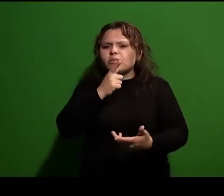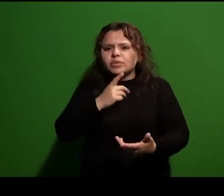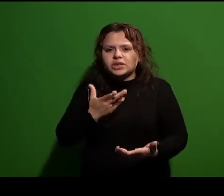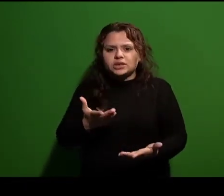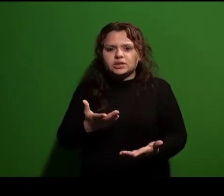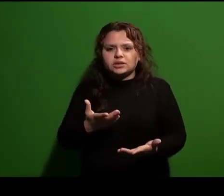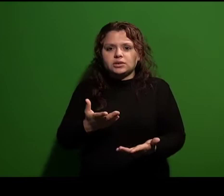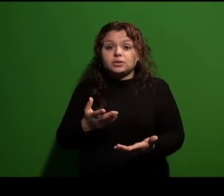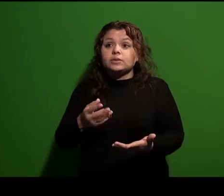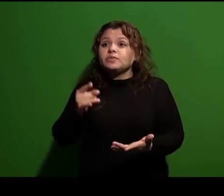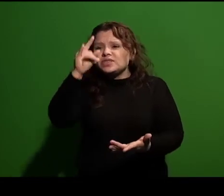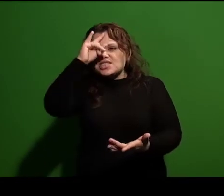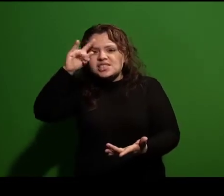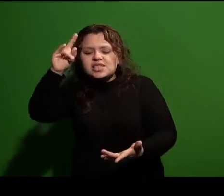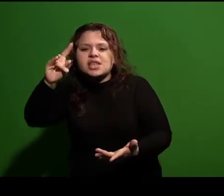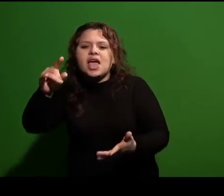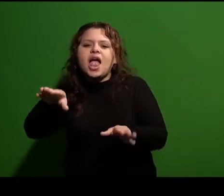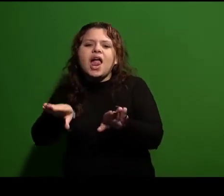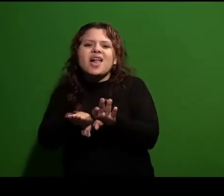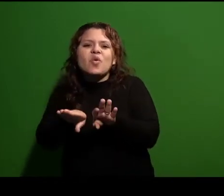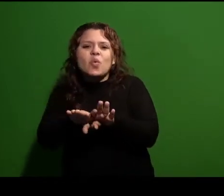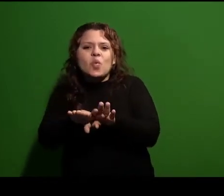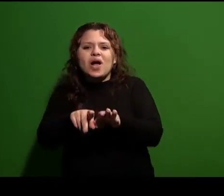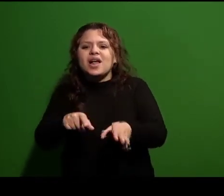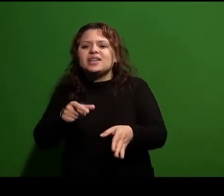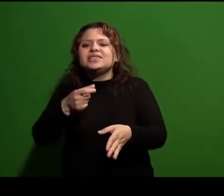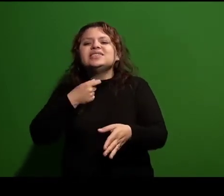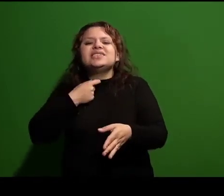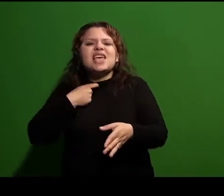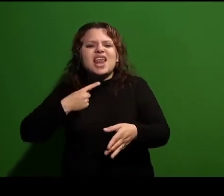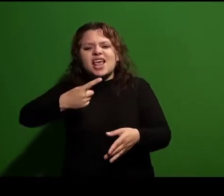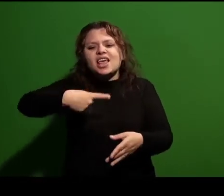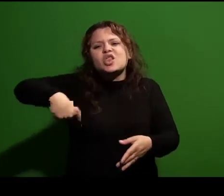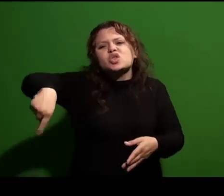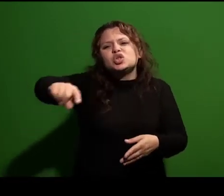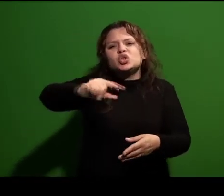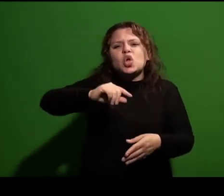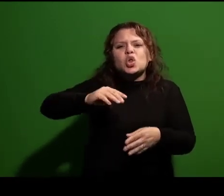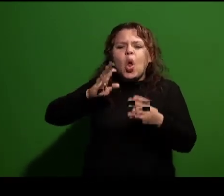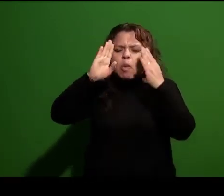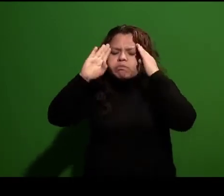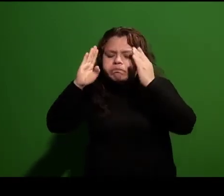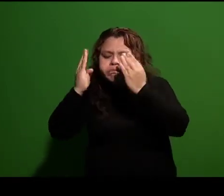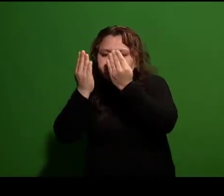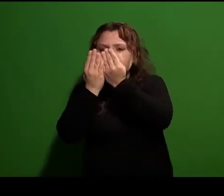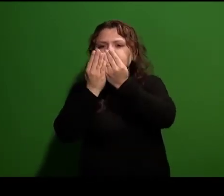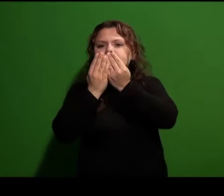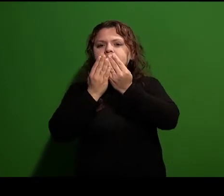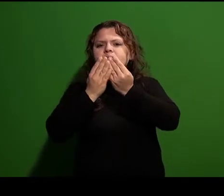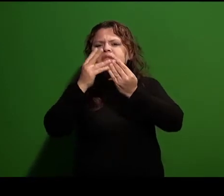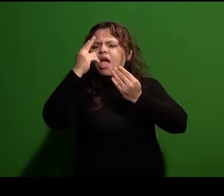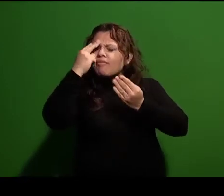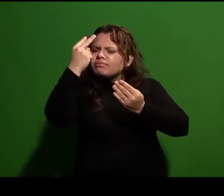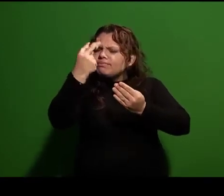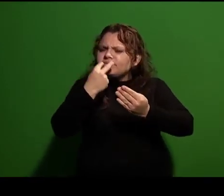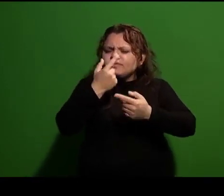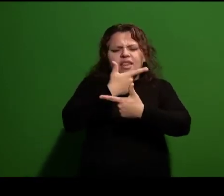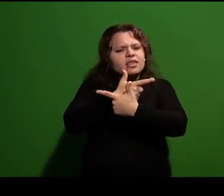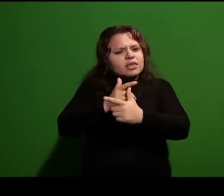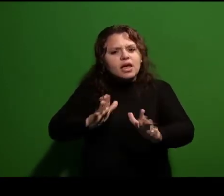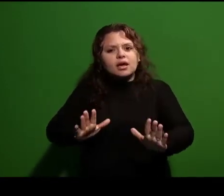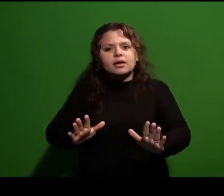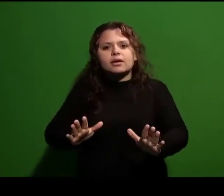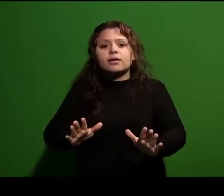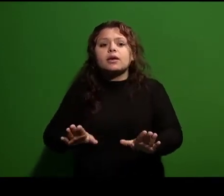Uno de los engaños fatales de Satanás es cegarnos a la realidad de nuestras necesidades espirituales. Algunos de